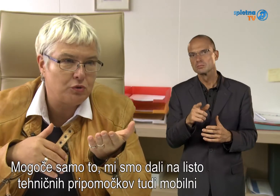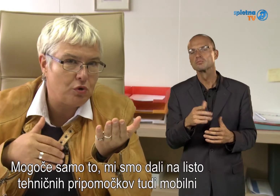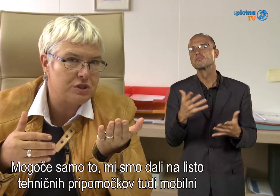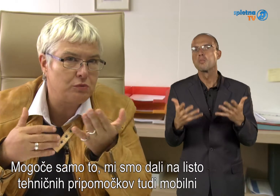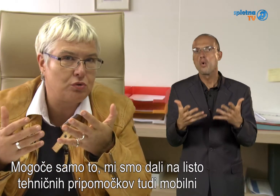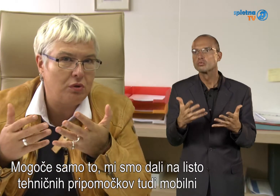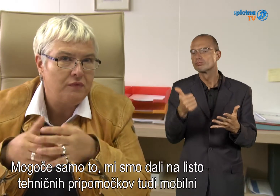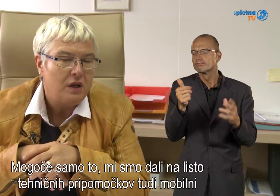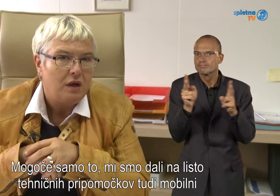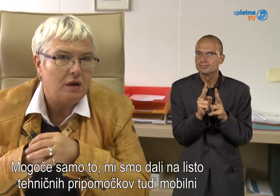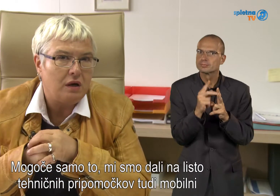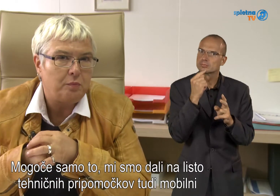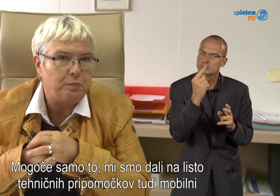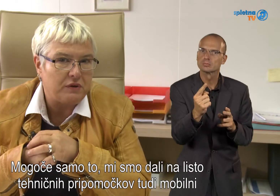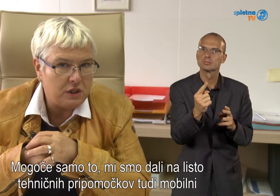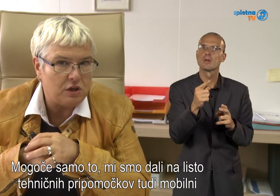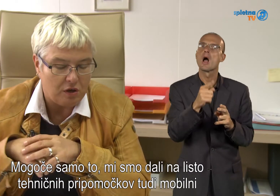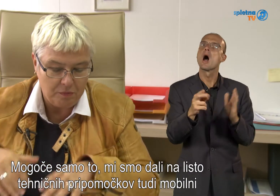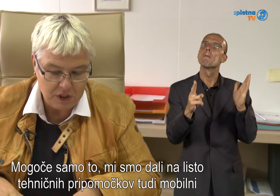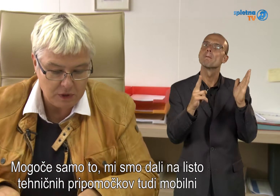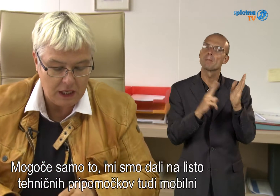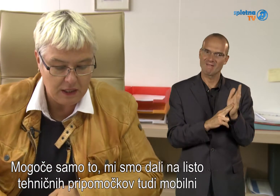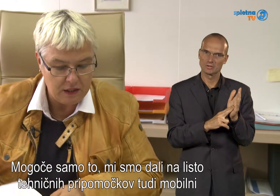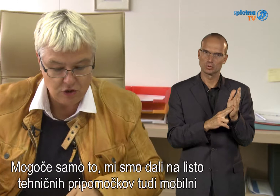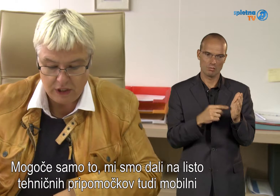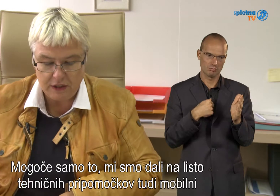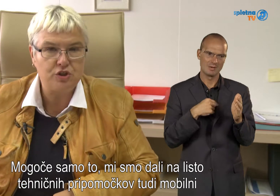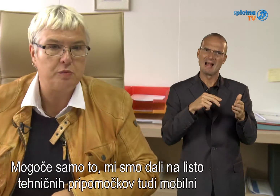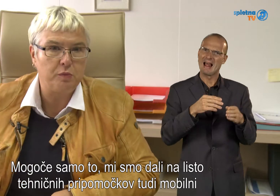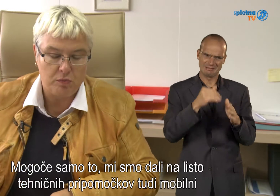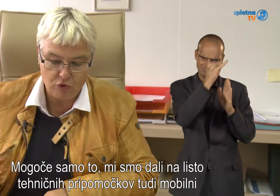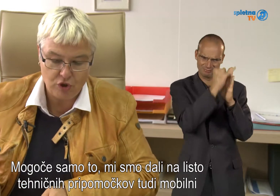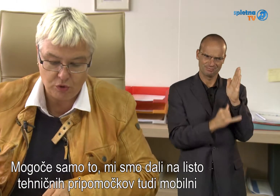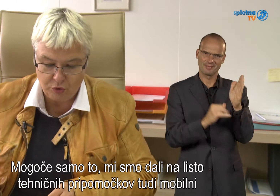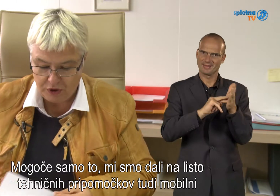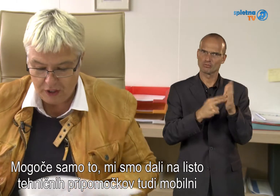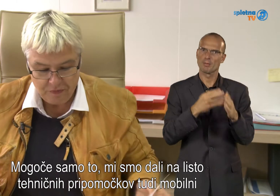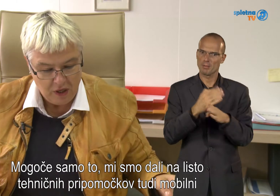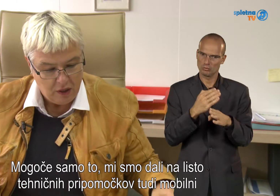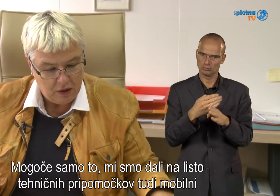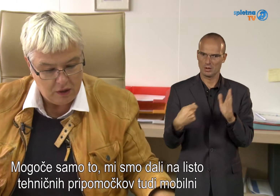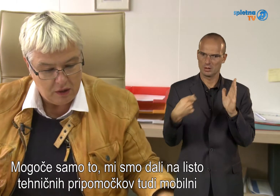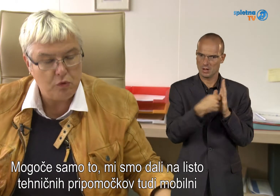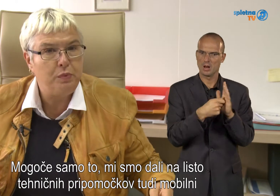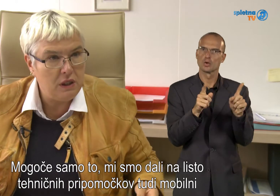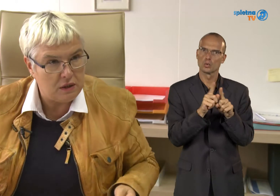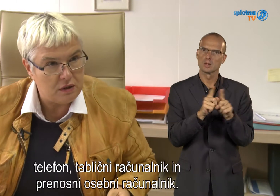Mogoče samo to. Pravico mi smo dali na listo tehničnih pripomočkov tudi mobilni